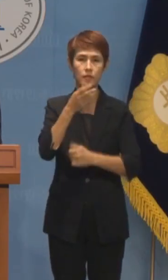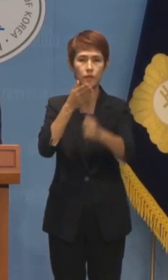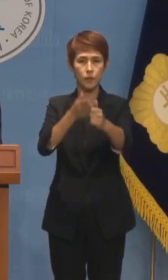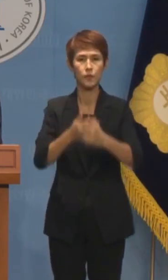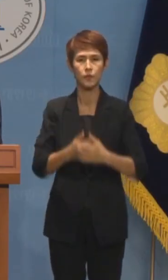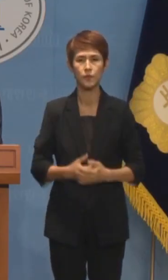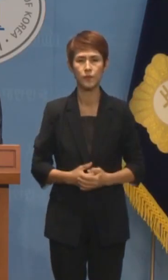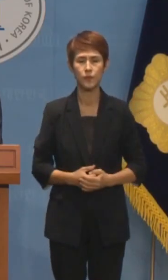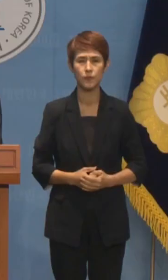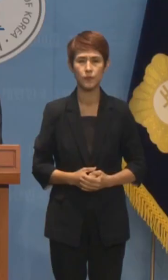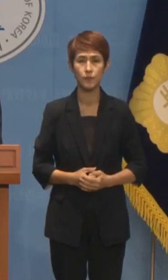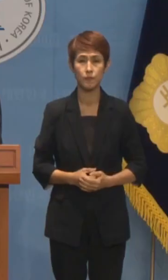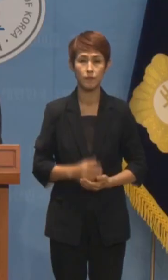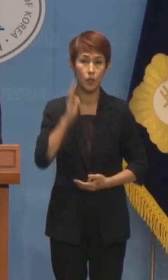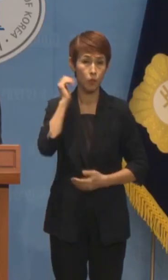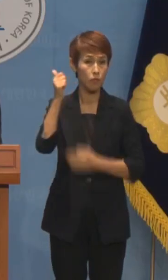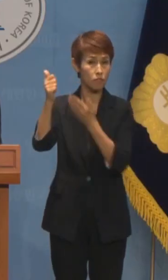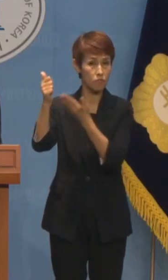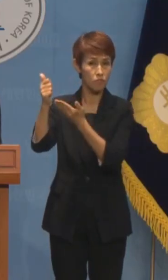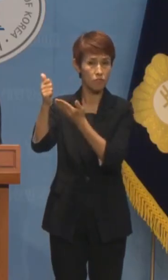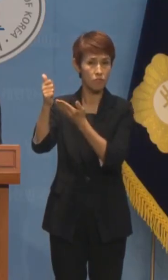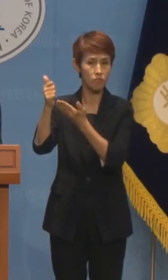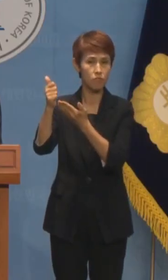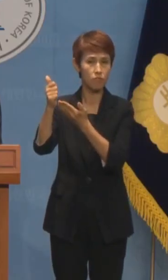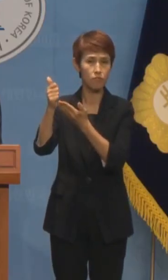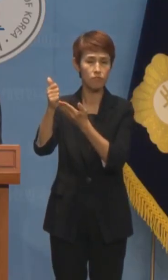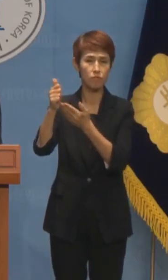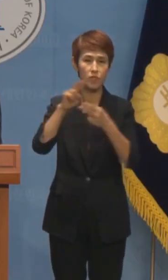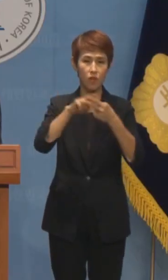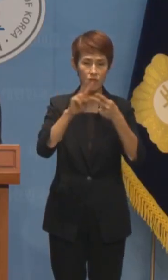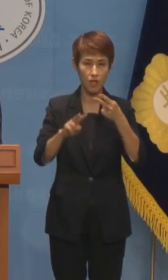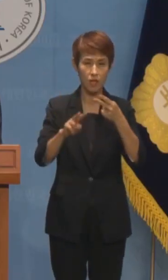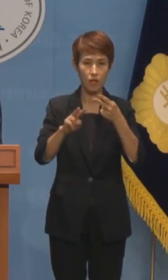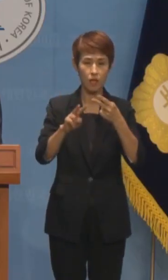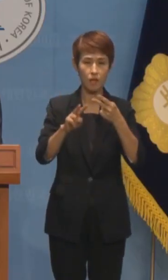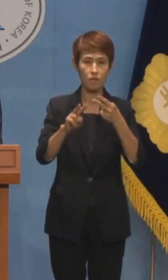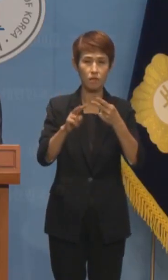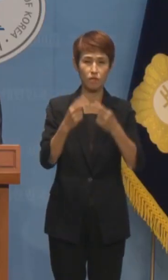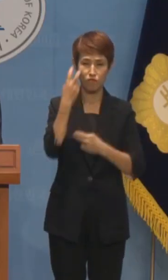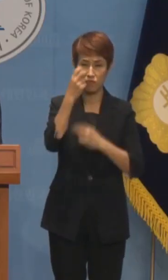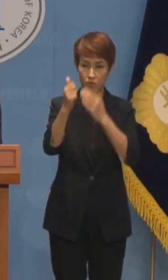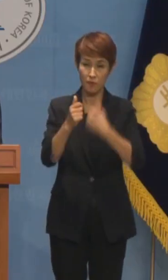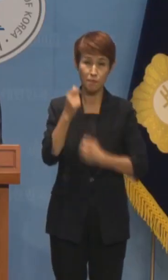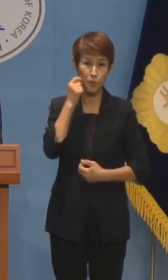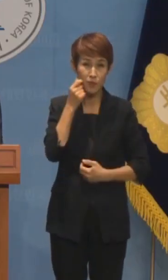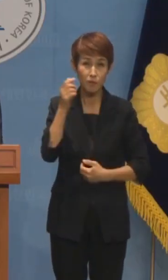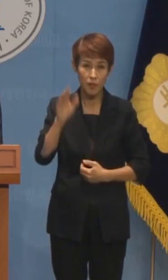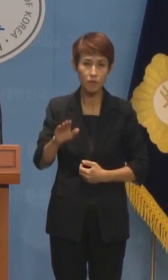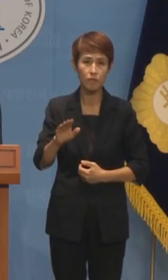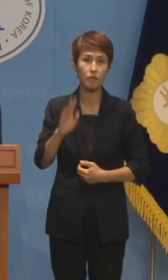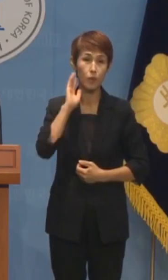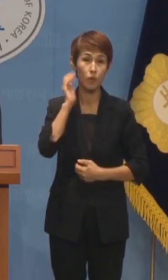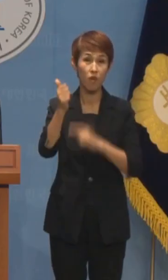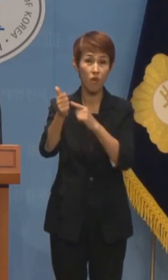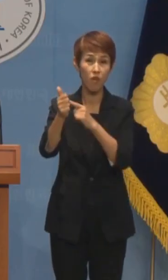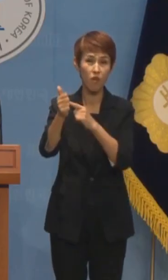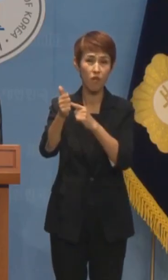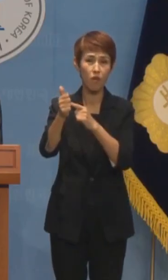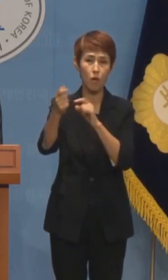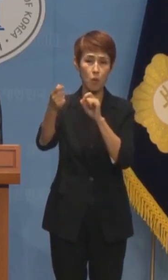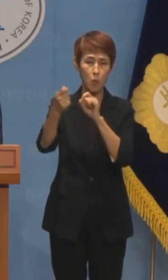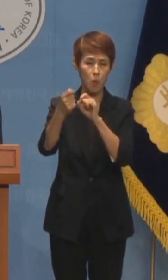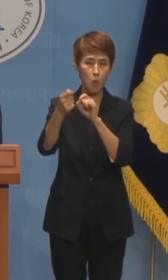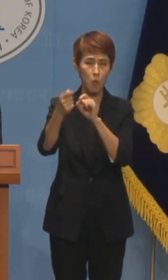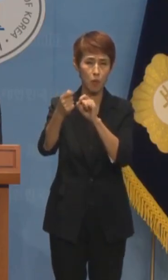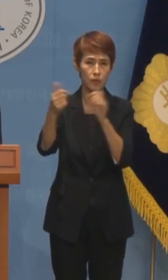바랍니다. 대통령은 재직 중 형사소출을 피할 수 있지만 윤 대통령에게 그 시간이